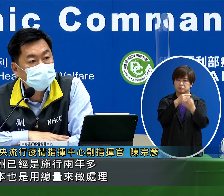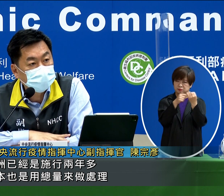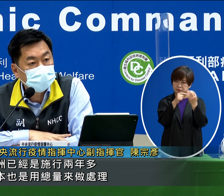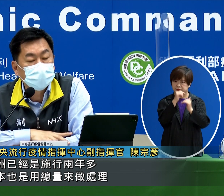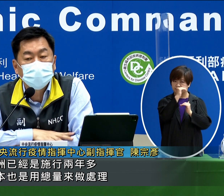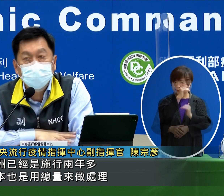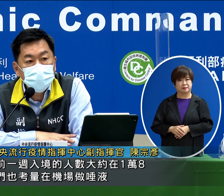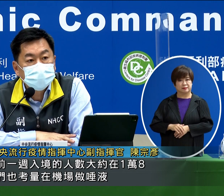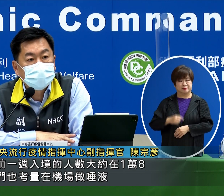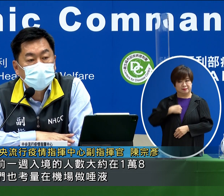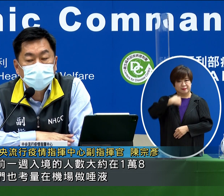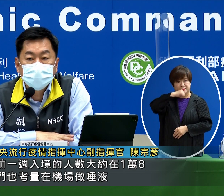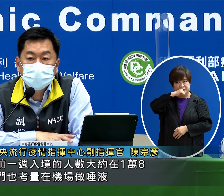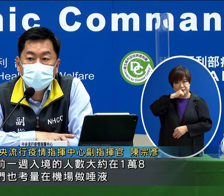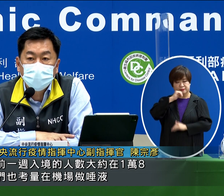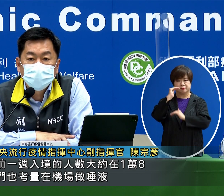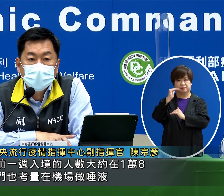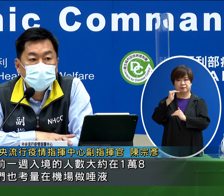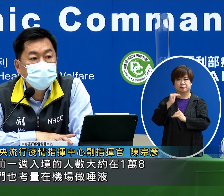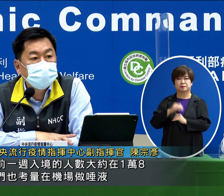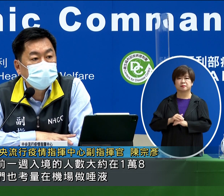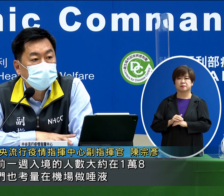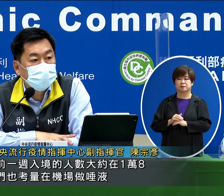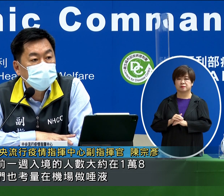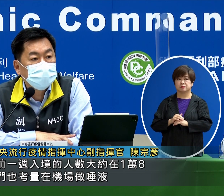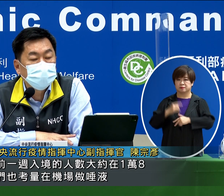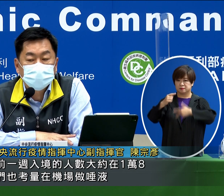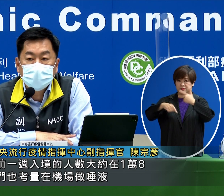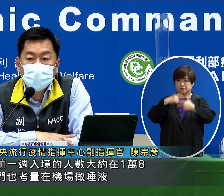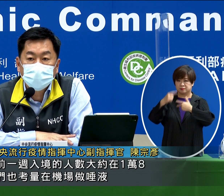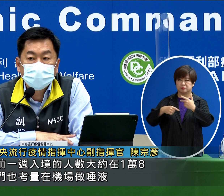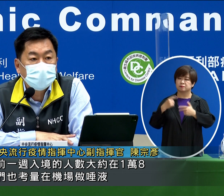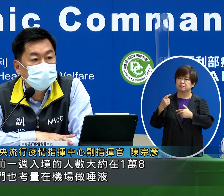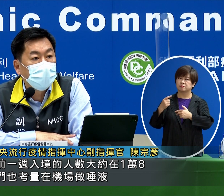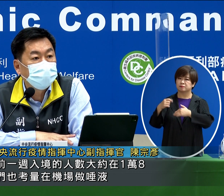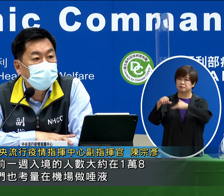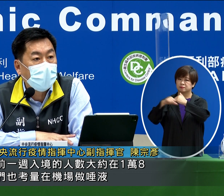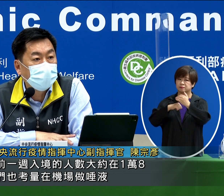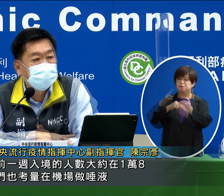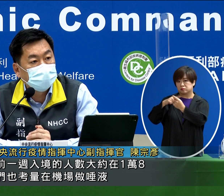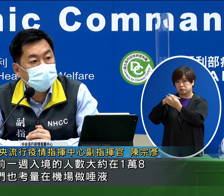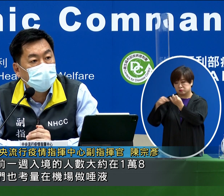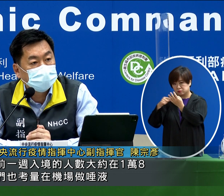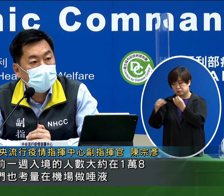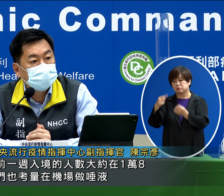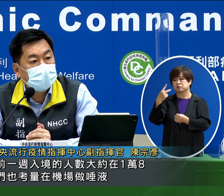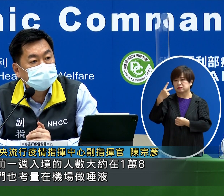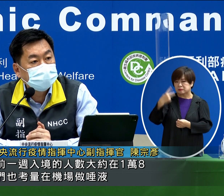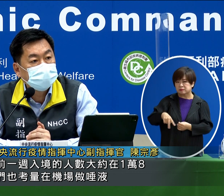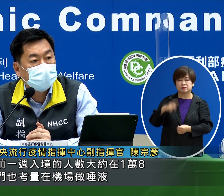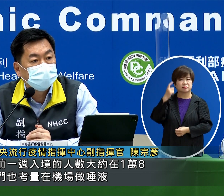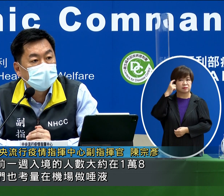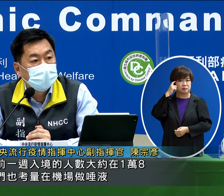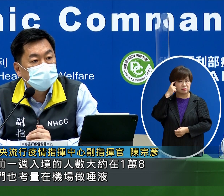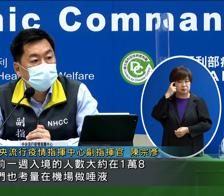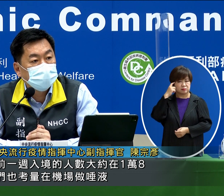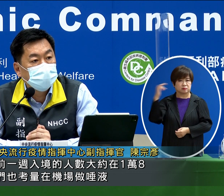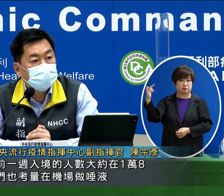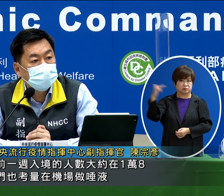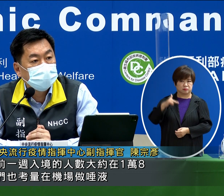处理。目前一周入境的人数大约在18000，我们也考量在机场做唾液、